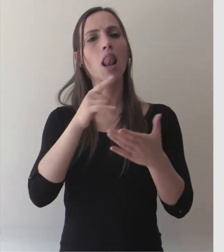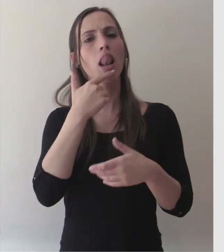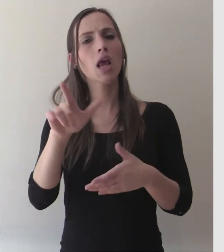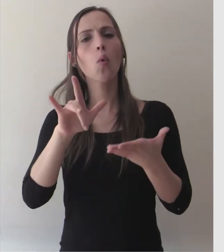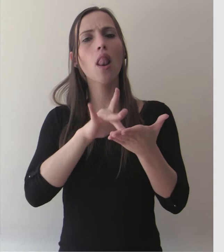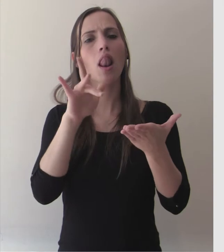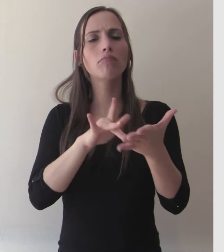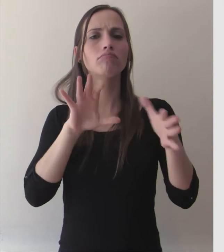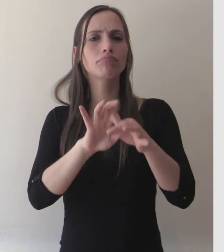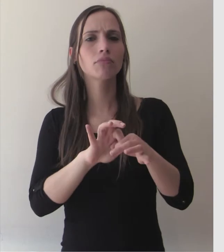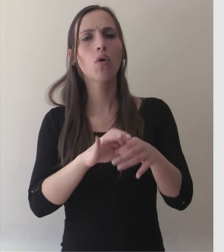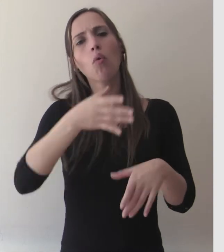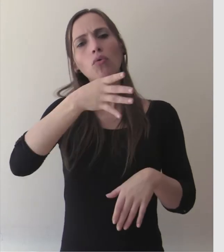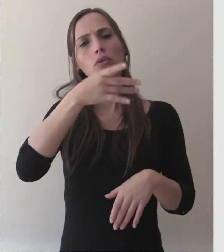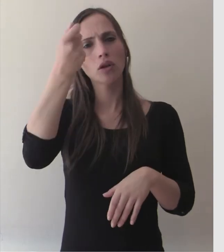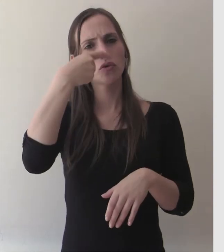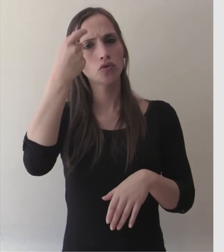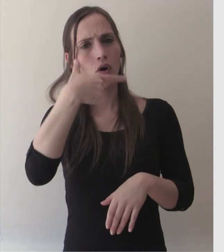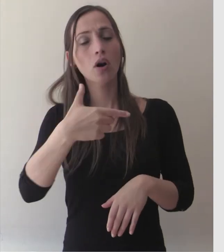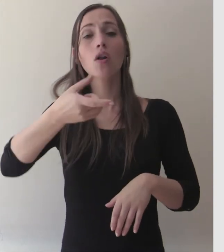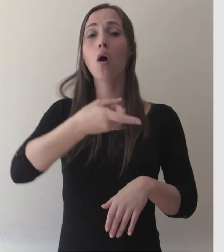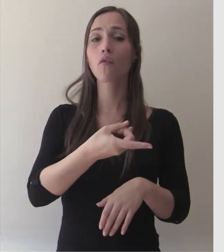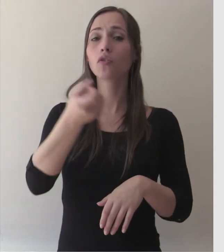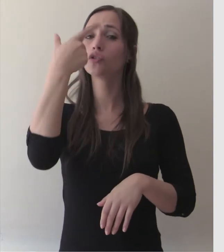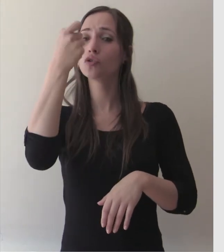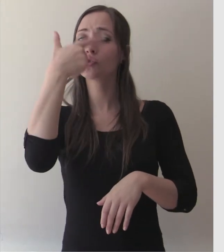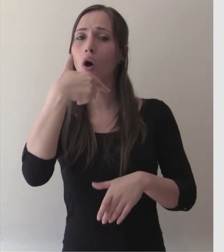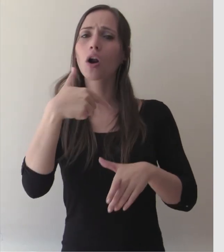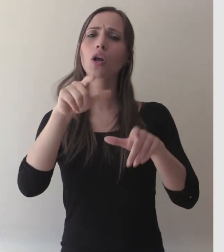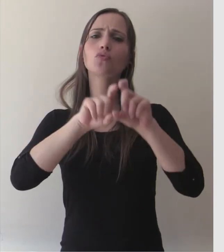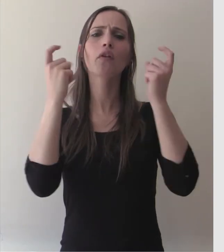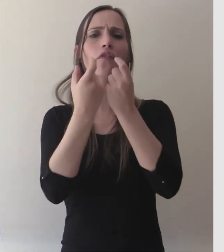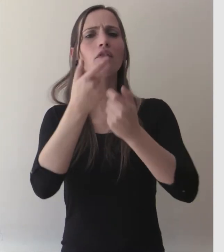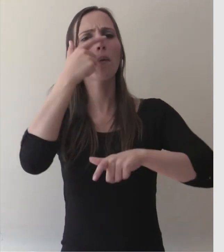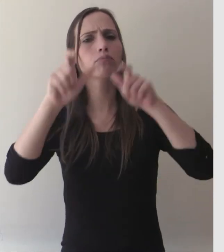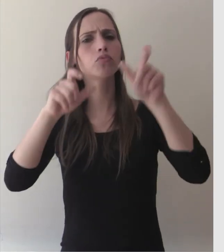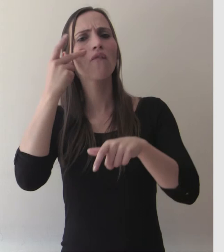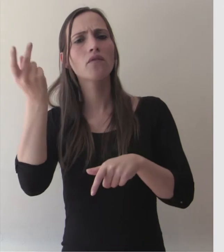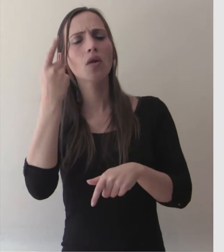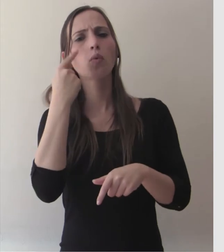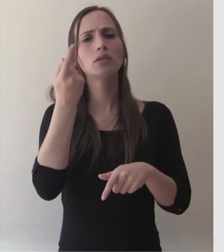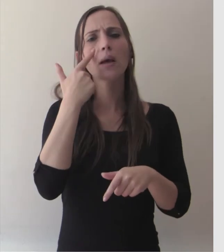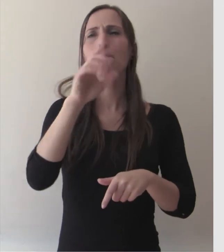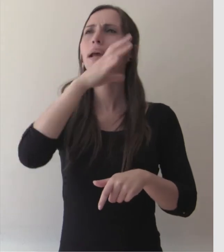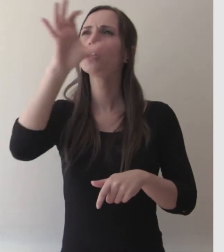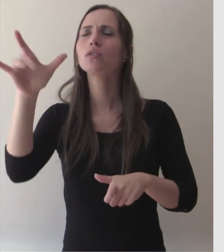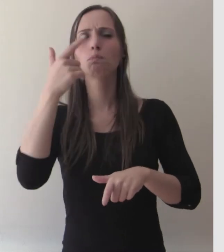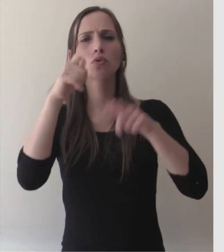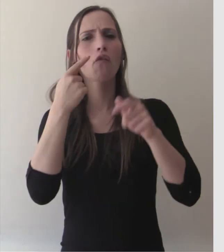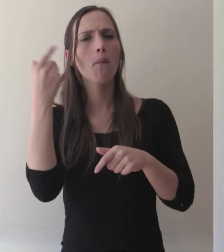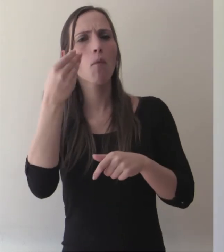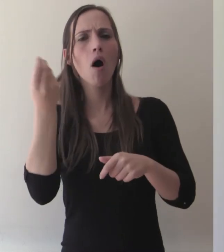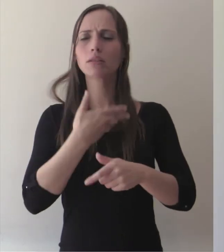e ler histórias. 9. Geografia, história, biografias, conhecer países, pessoas famosas e os nossos